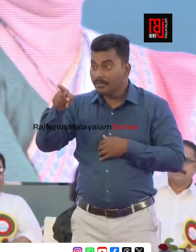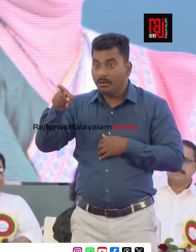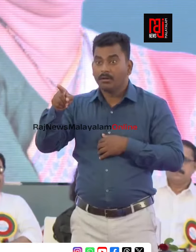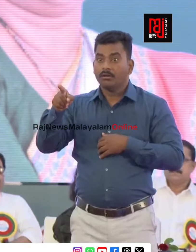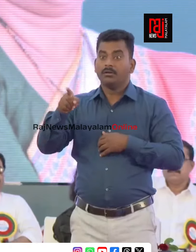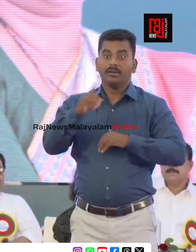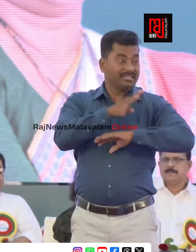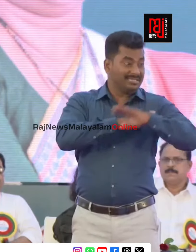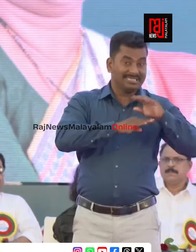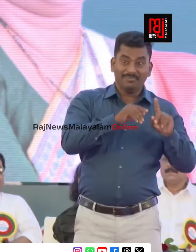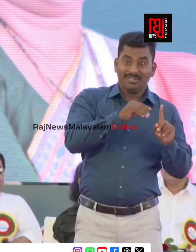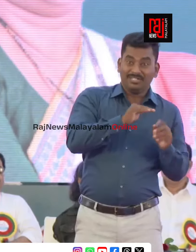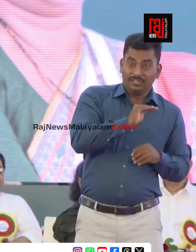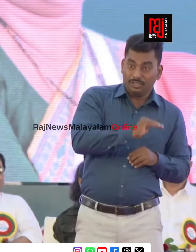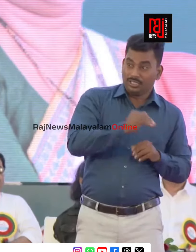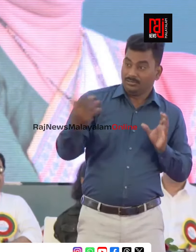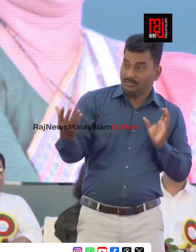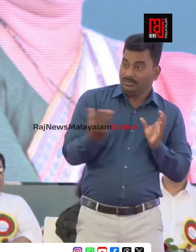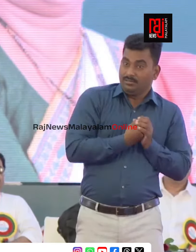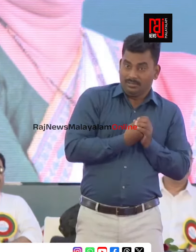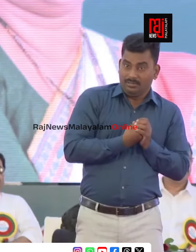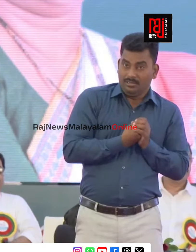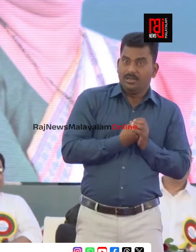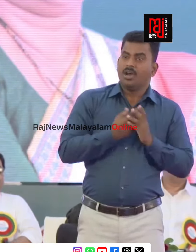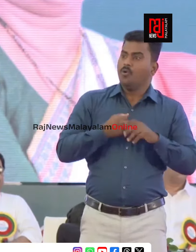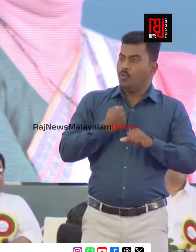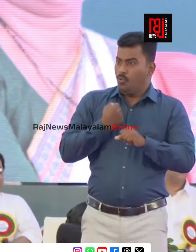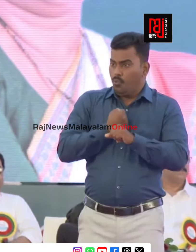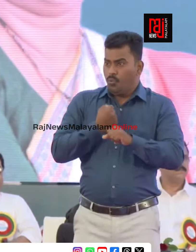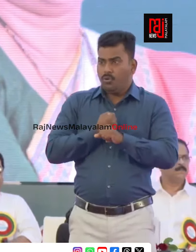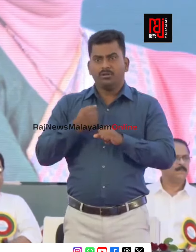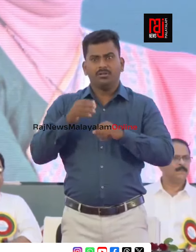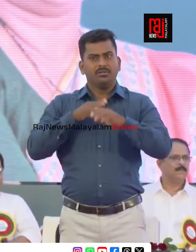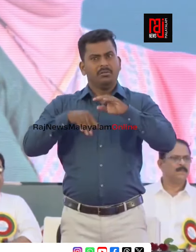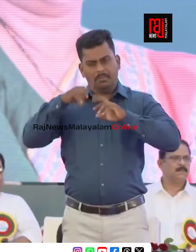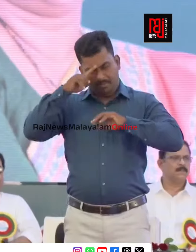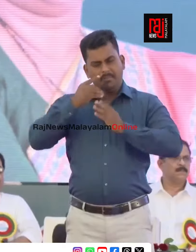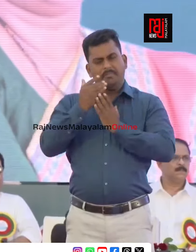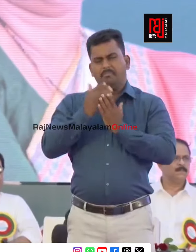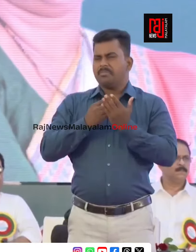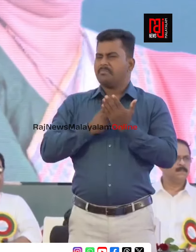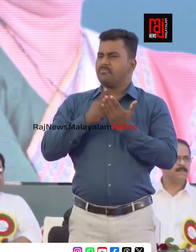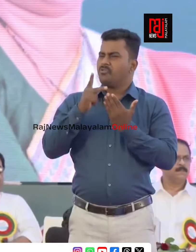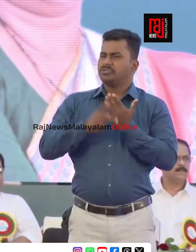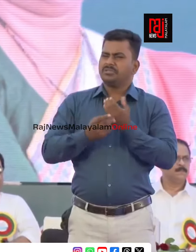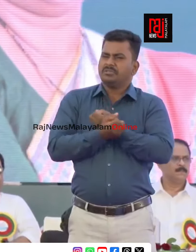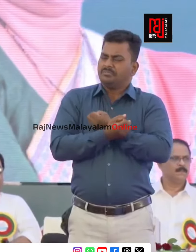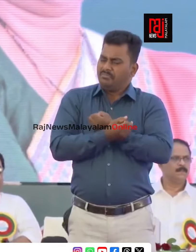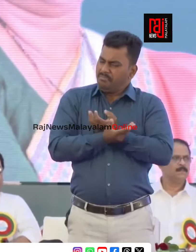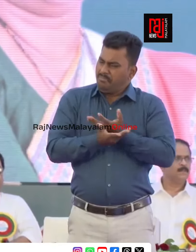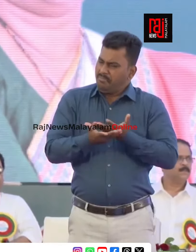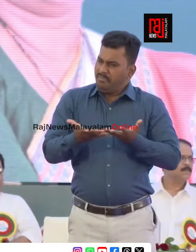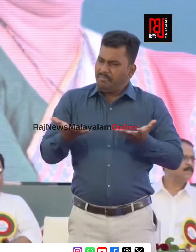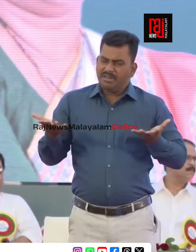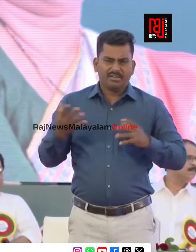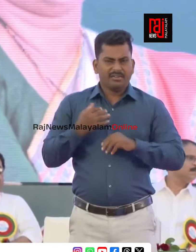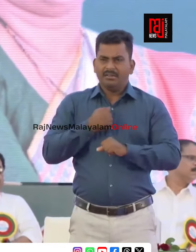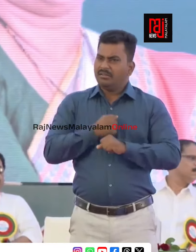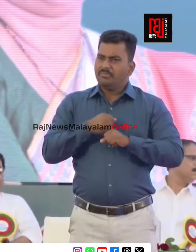ആരംഭിച്ചത്. ആ ഹെൽപ്പ് ഡെസ്കുകൾ വഴി വാതിൽപ്പടി സേവനങ്ങൾ നൽകി വരികയാണ്.